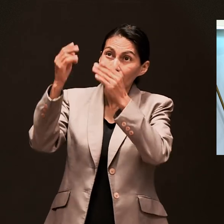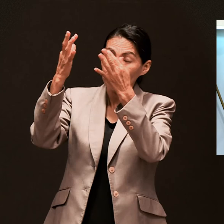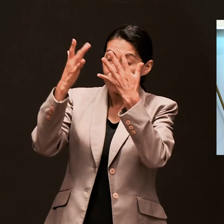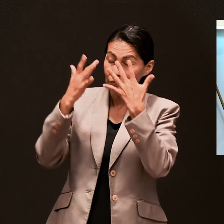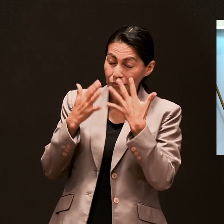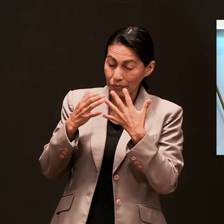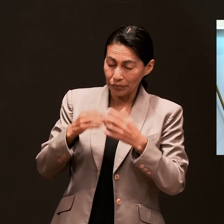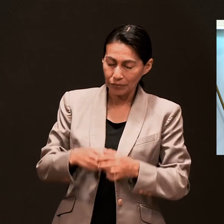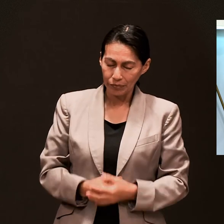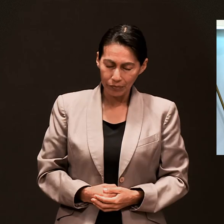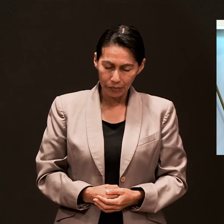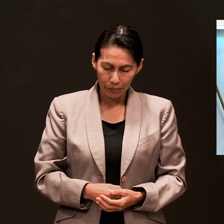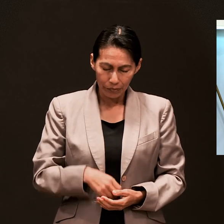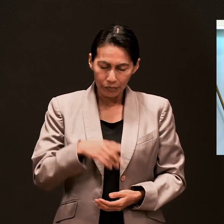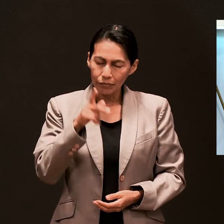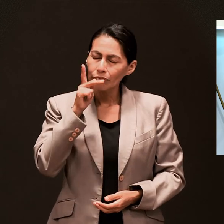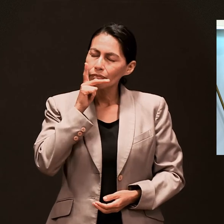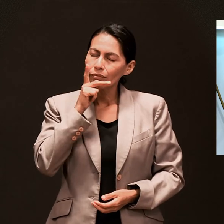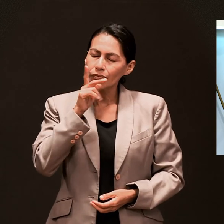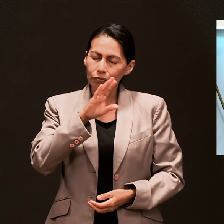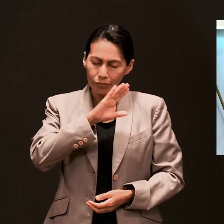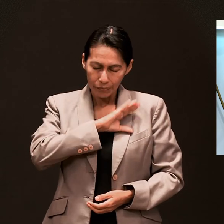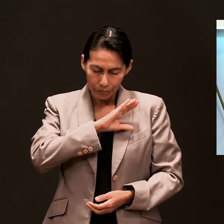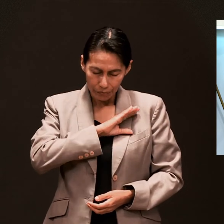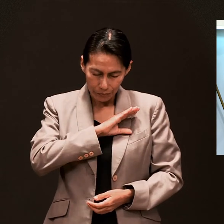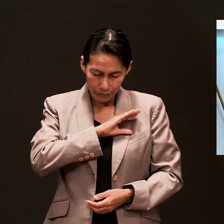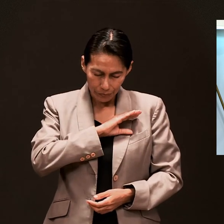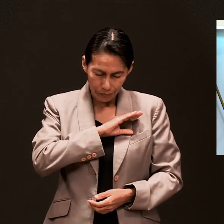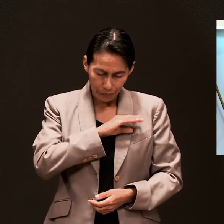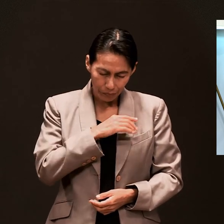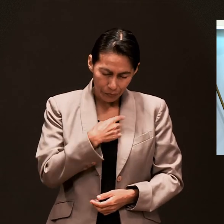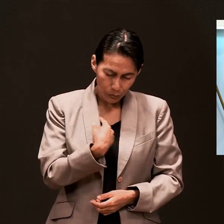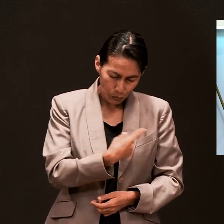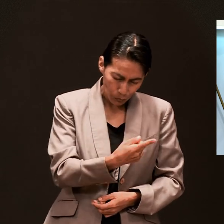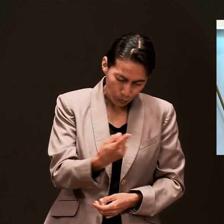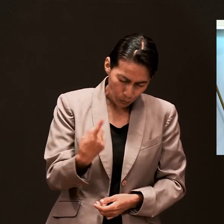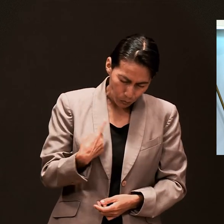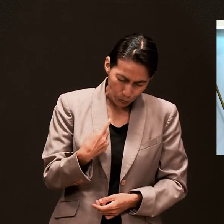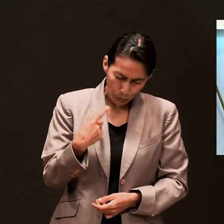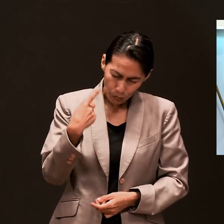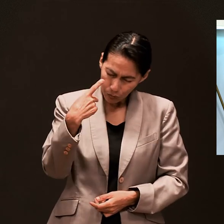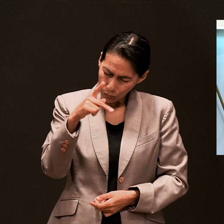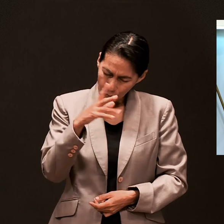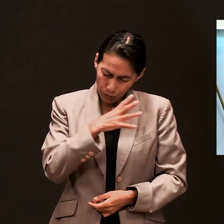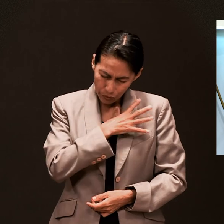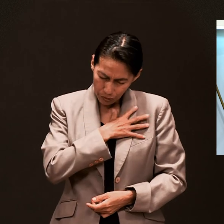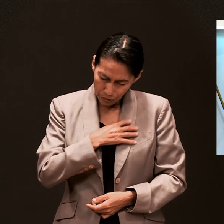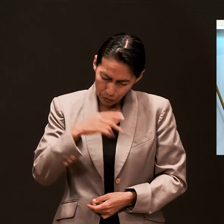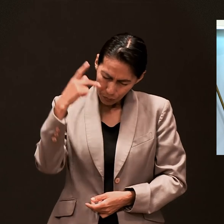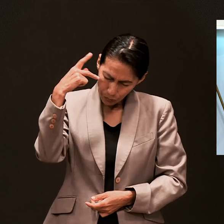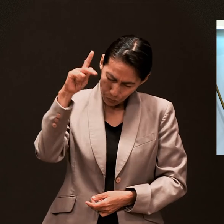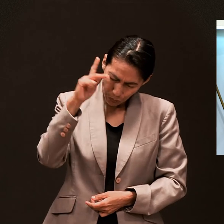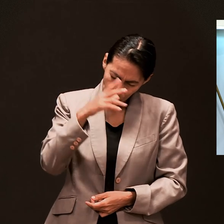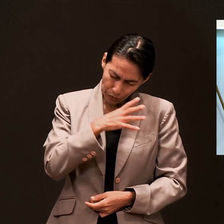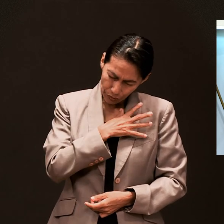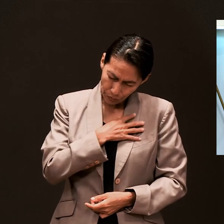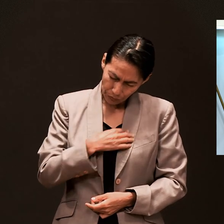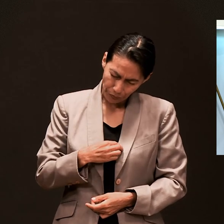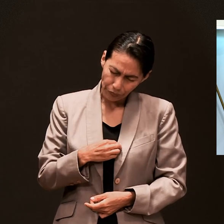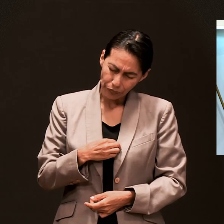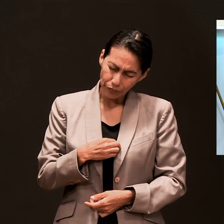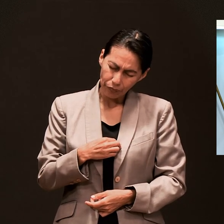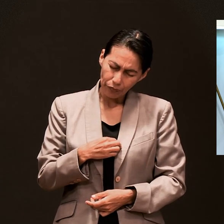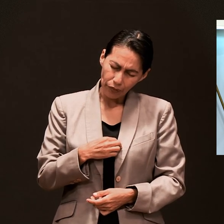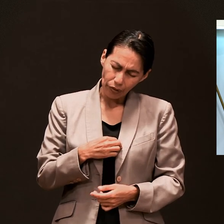crisis y de angustia y que nos dé la paz querido padre aquí estamos tus